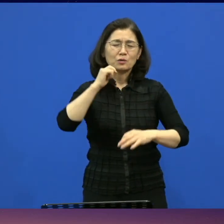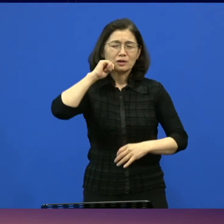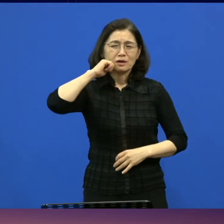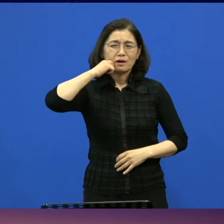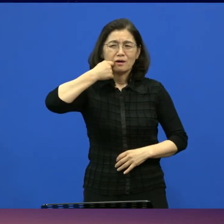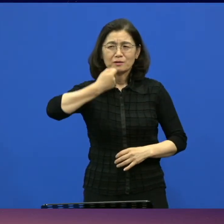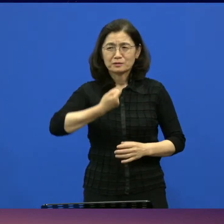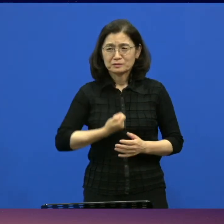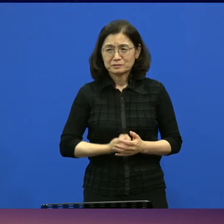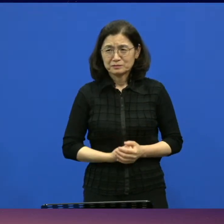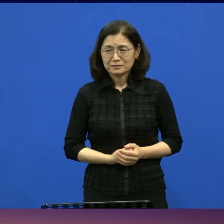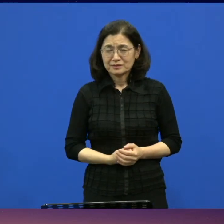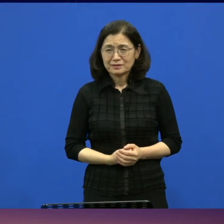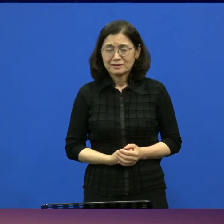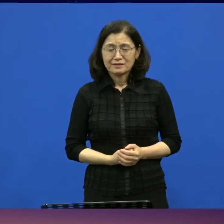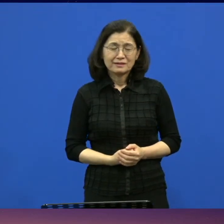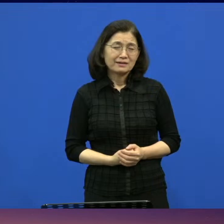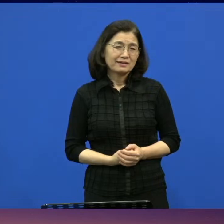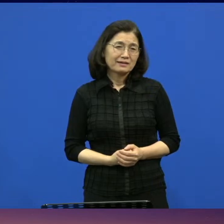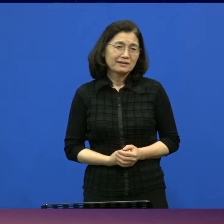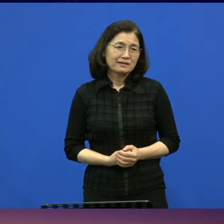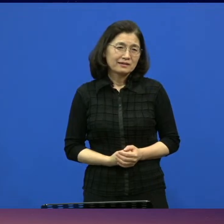금요철아 왜 나와요, 여러분?